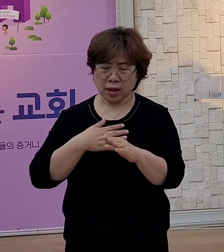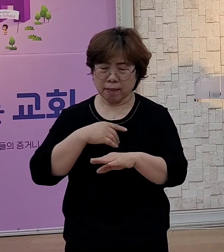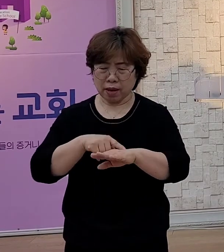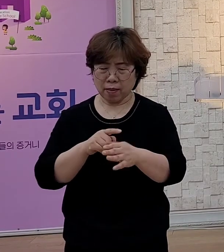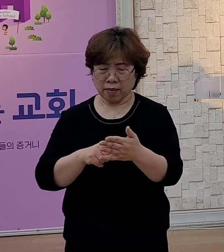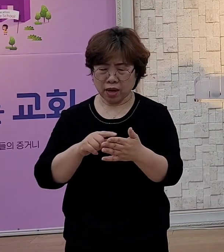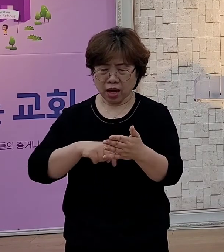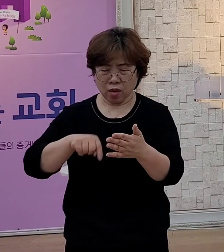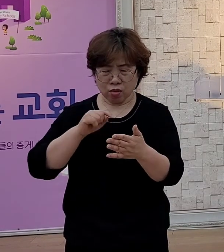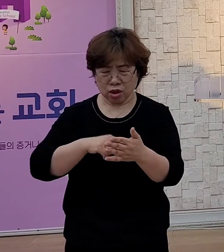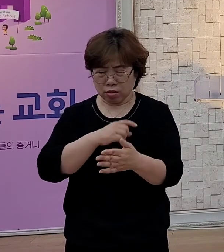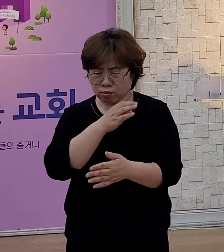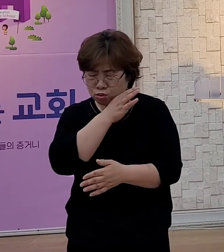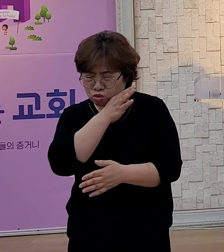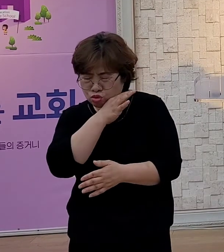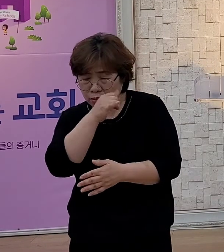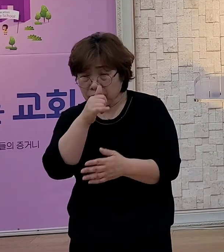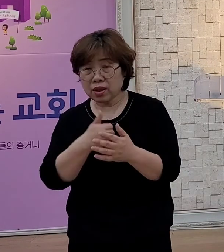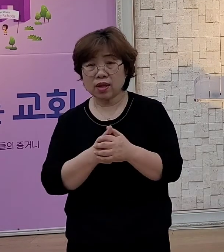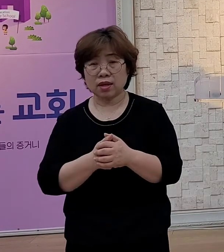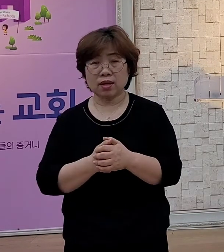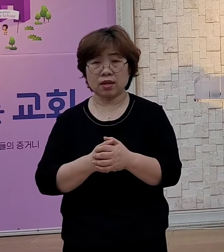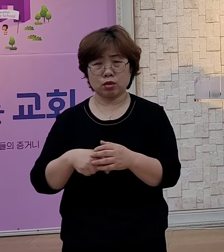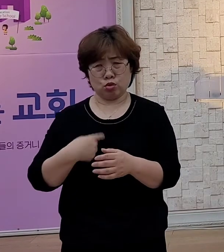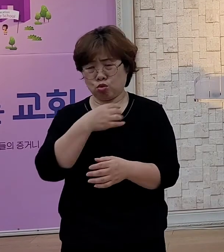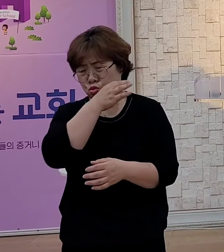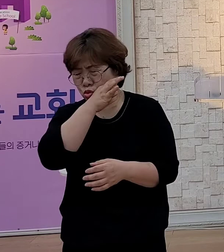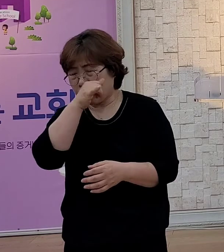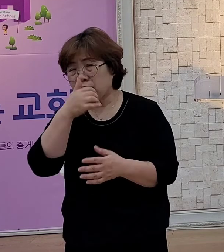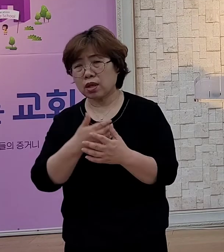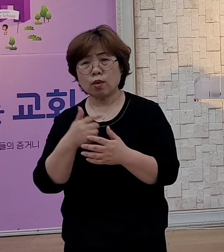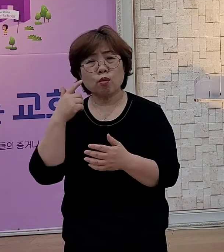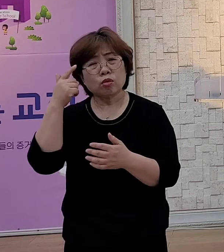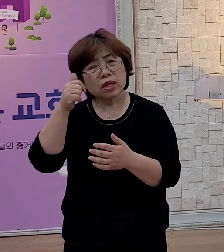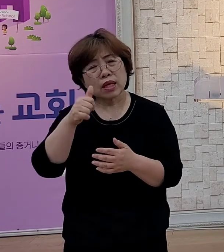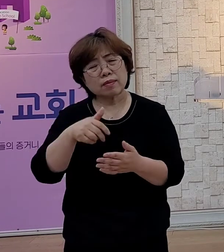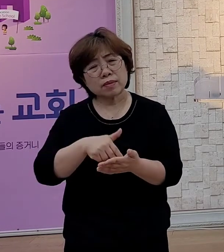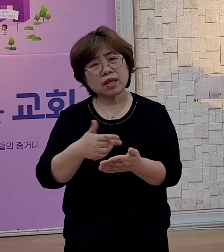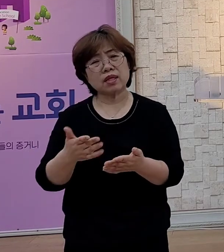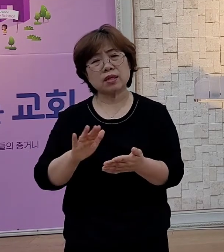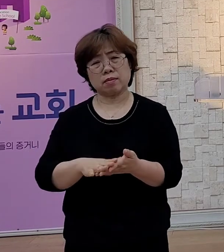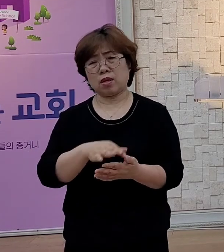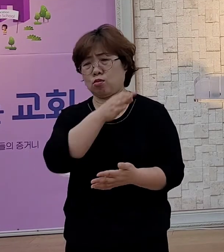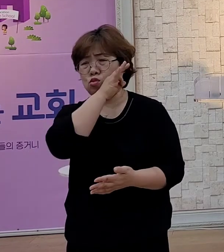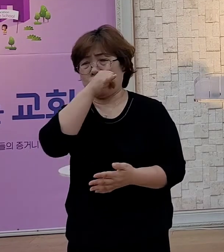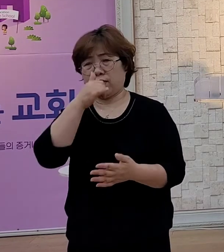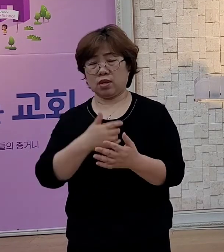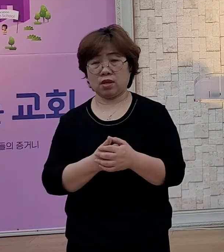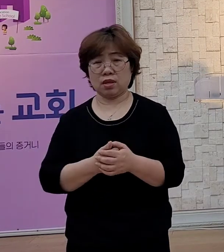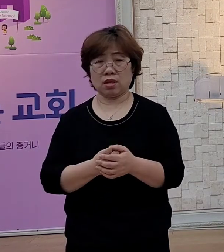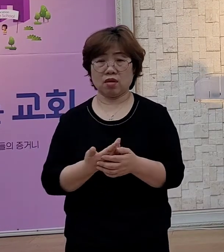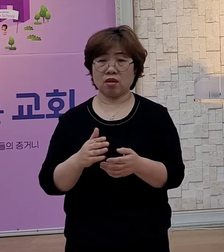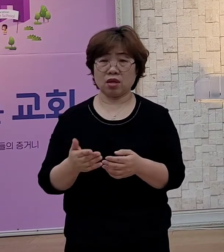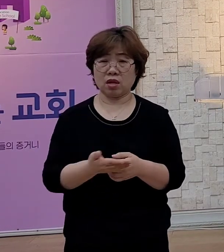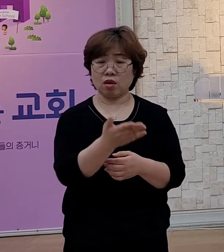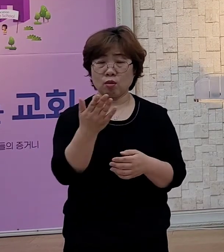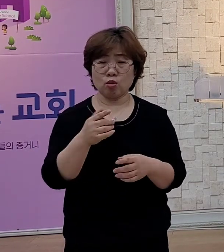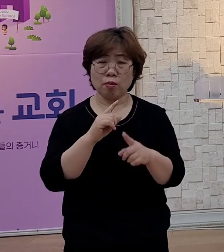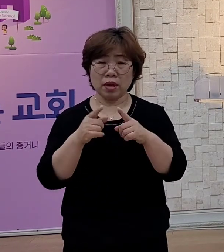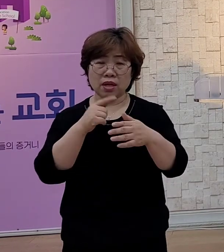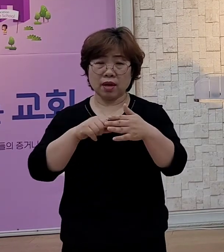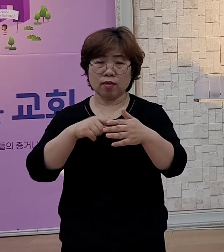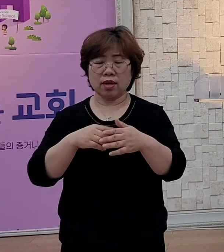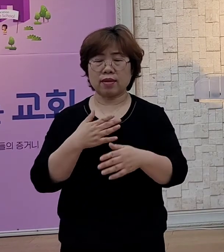부끄러움이 있었습니다. 여러분, 이 말씀 앞에 나는 아닙니다 라든지 자신